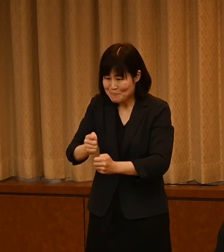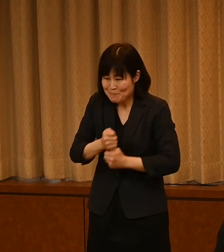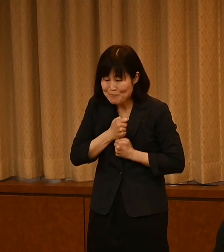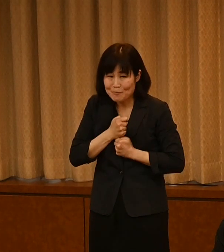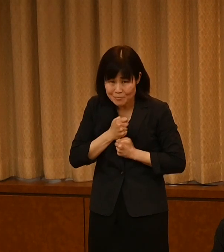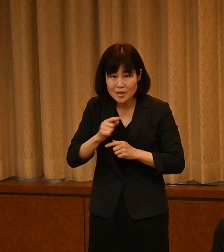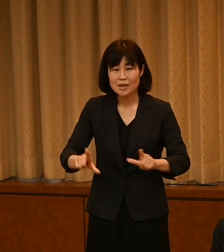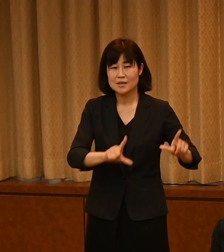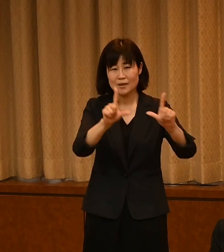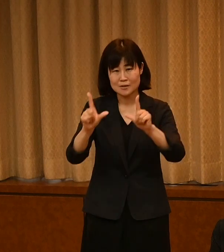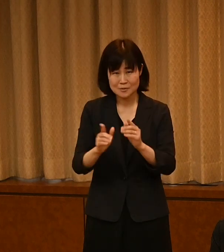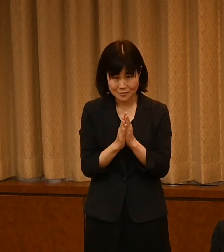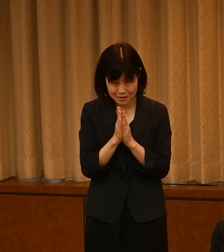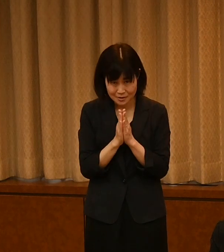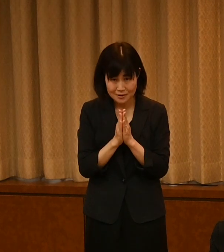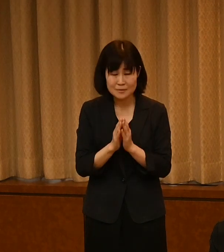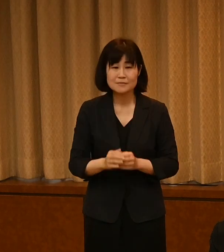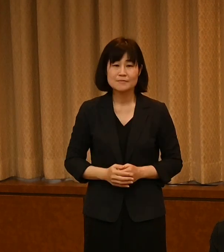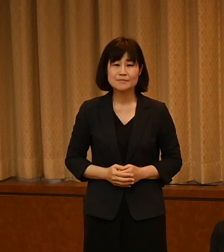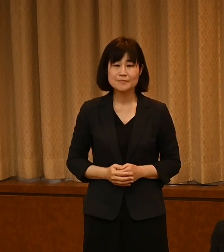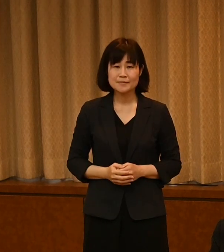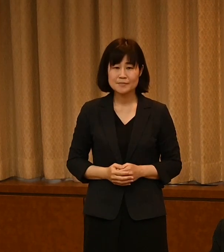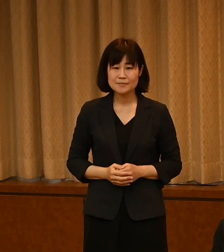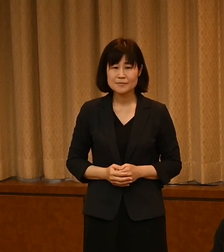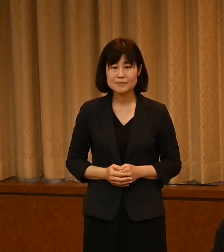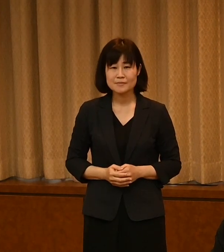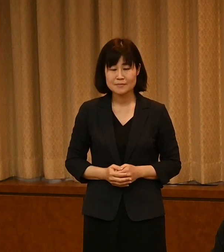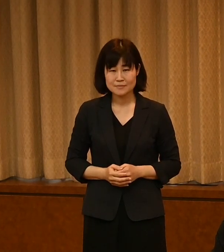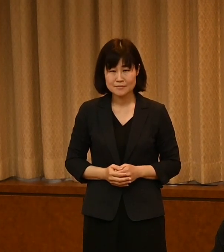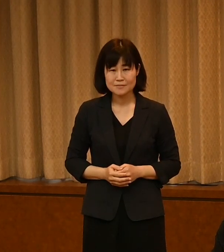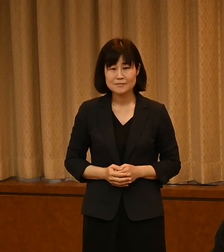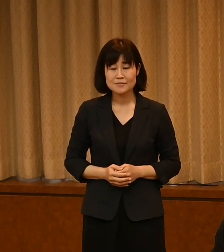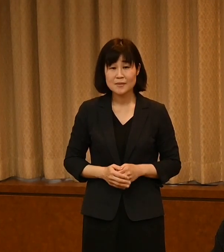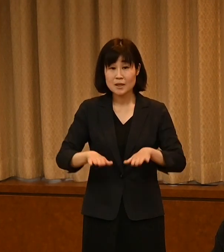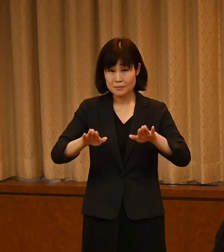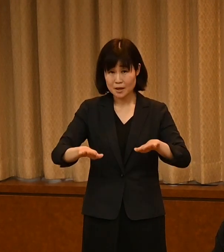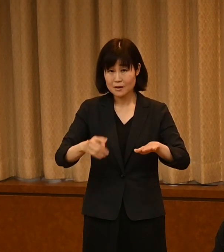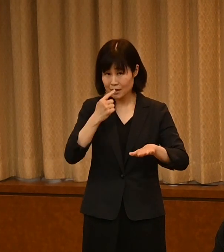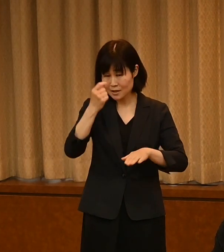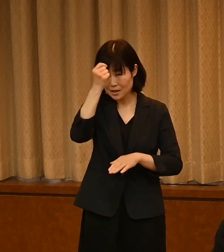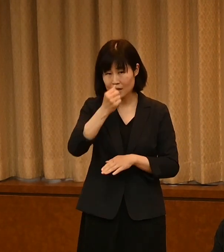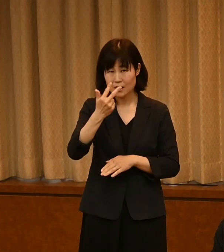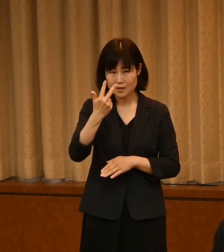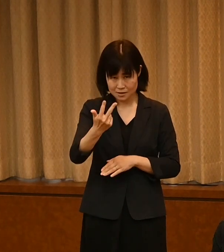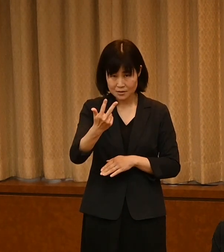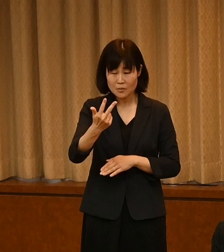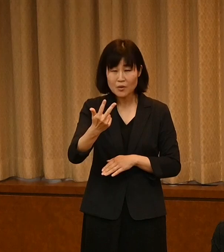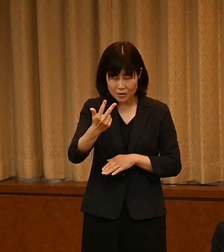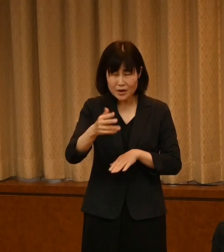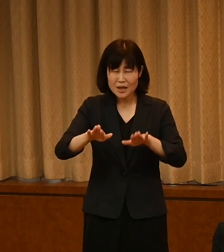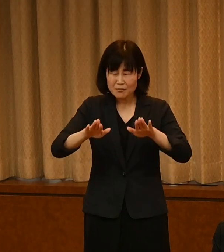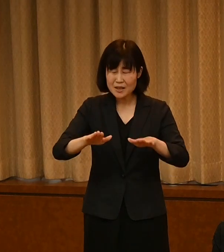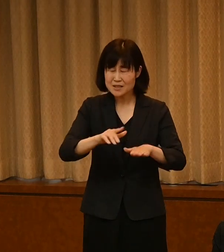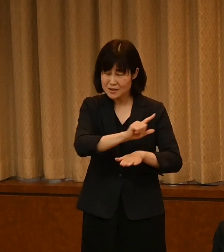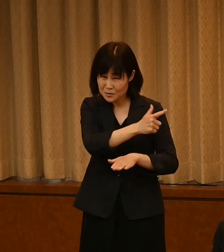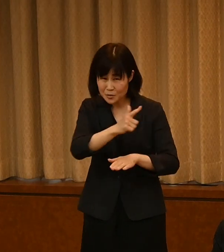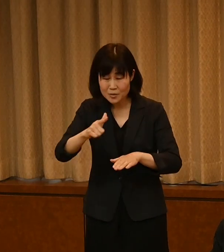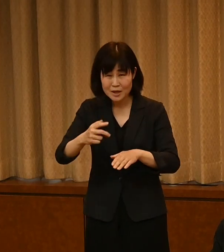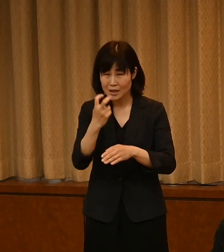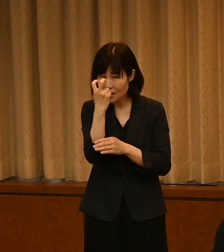。本市といたしましても各種検査の充実によるウイルスの早期発